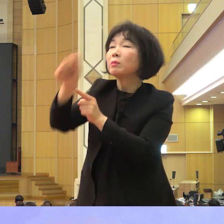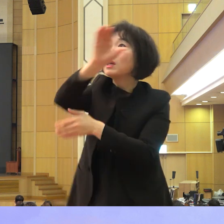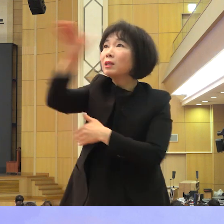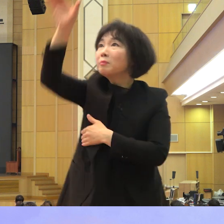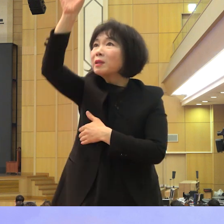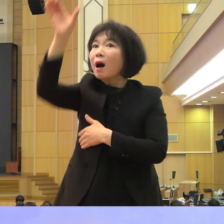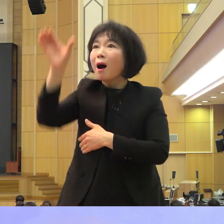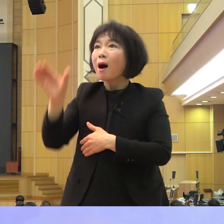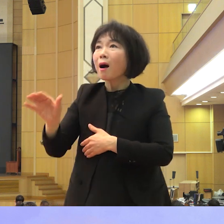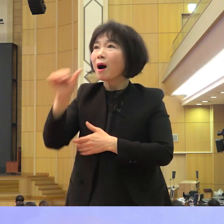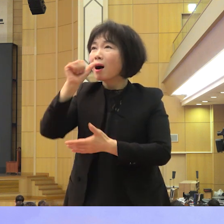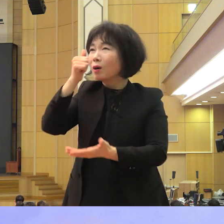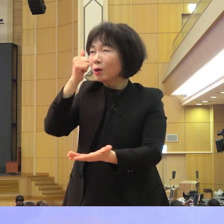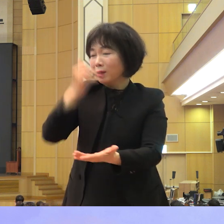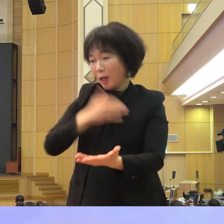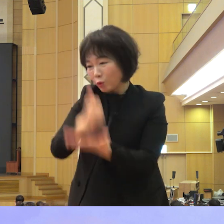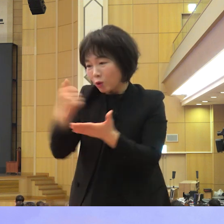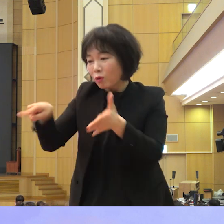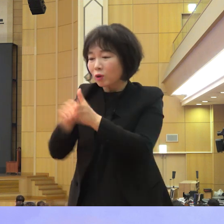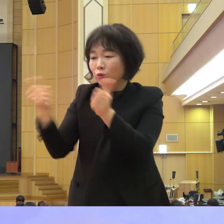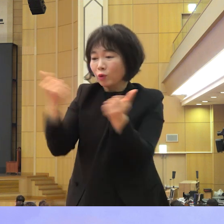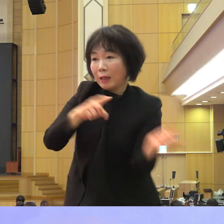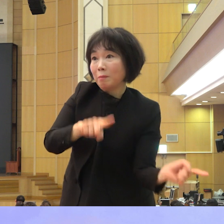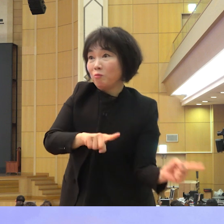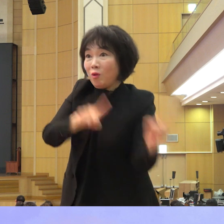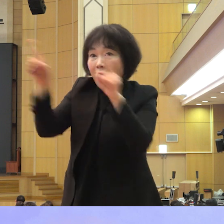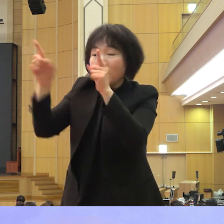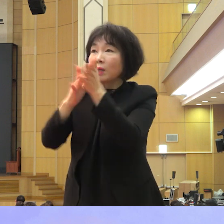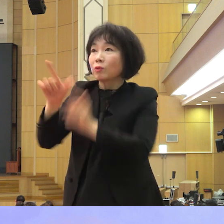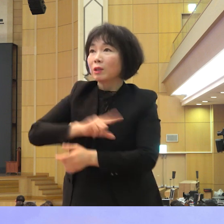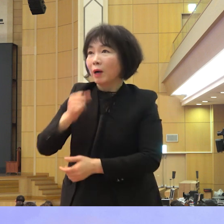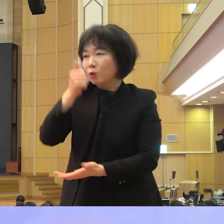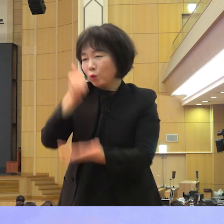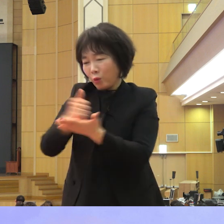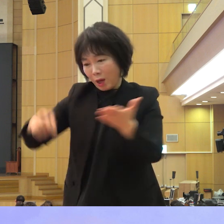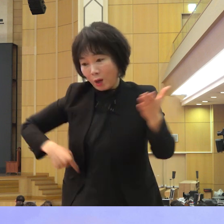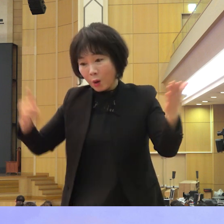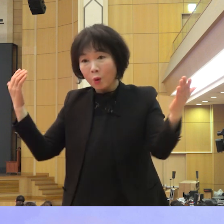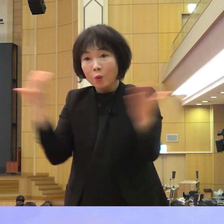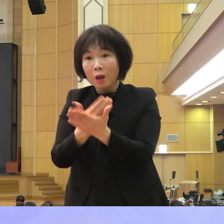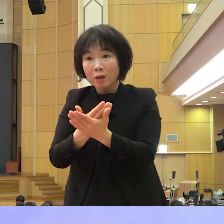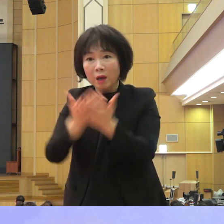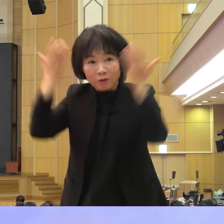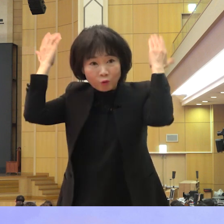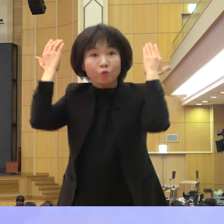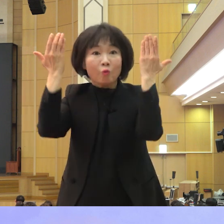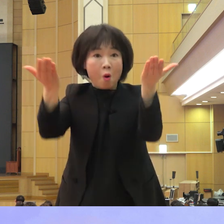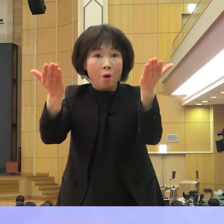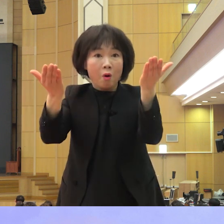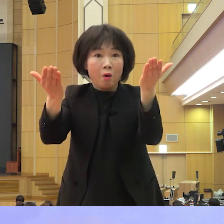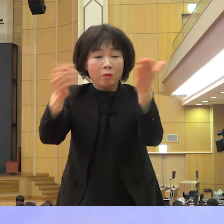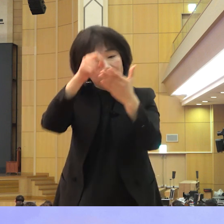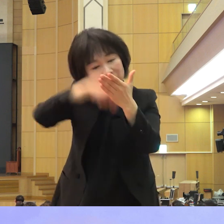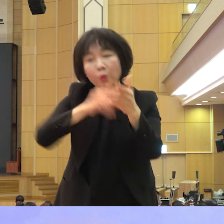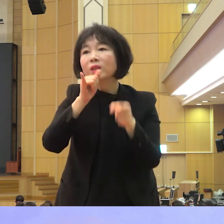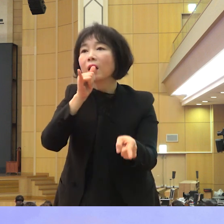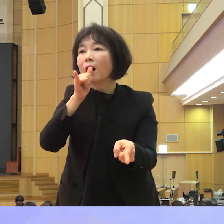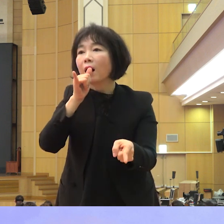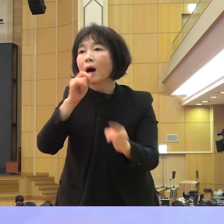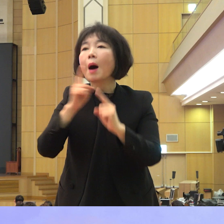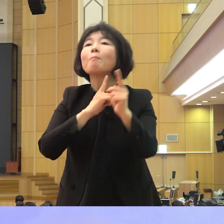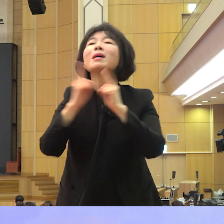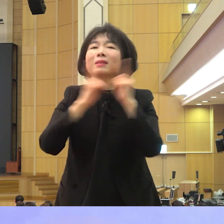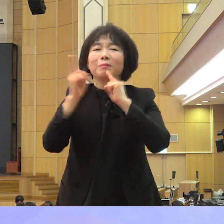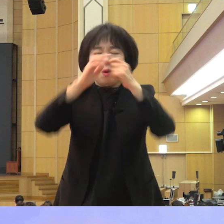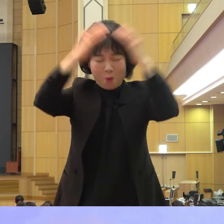십자가에서 우리를 위해 죽으시고 우리를 위해 살아나시고 예수 이름으로 죄사함 받는다고 하는 것, 그래서 회개가 이루어진다는 게 기록되어 있고 이